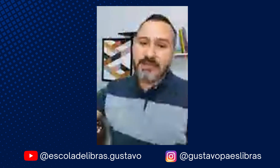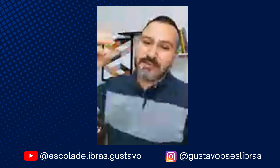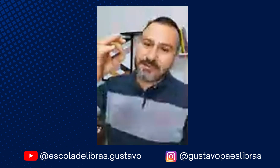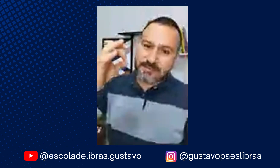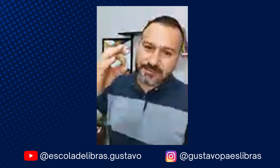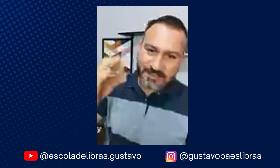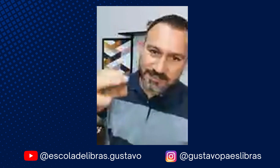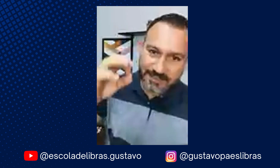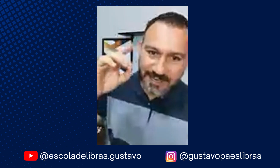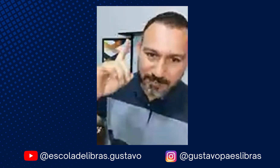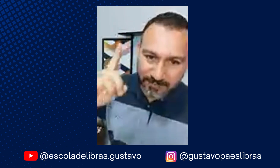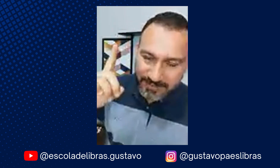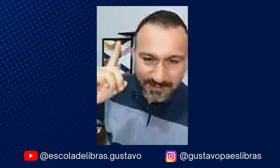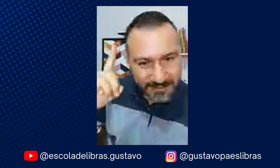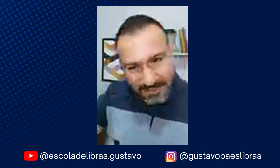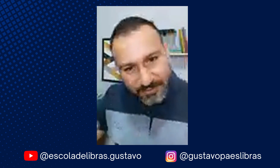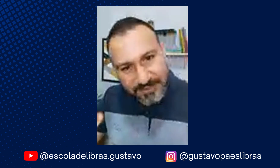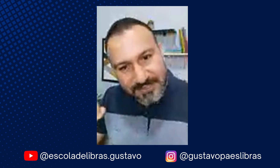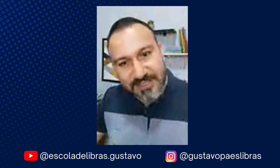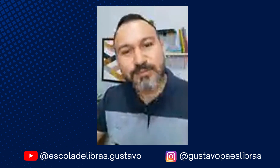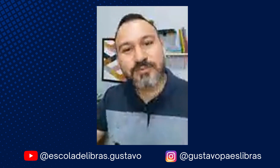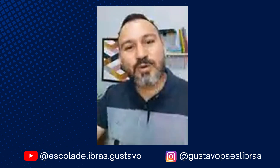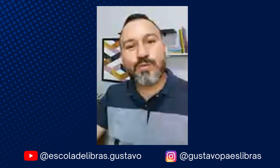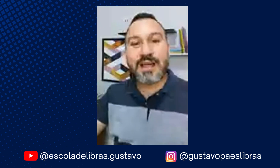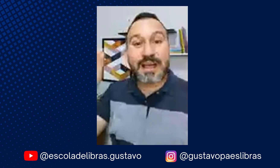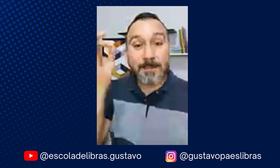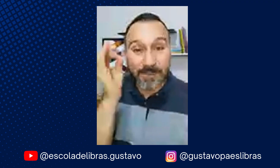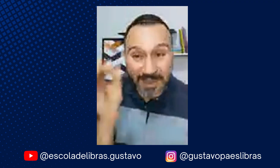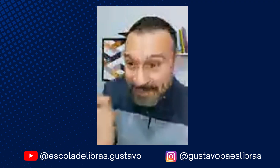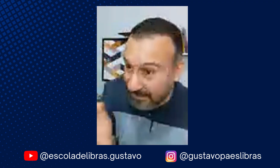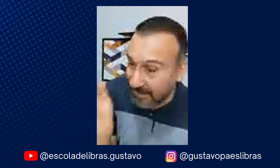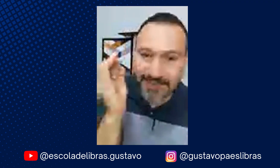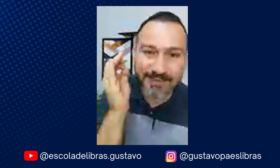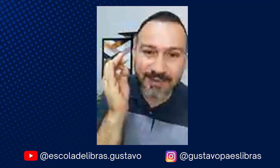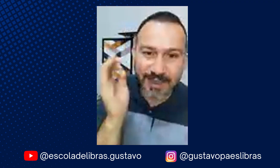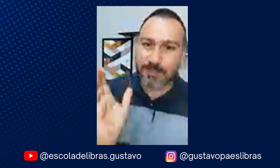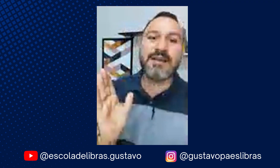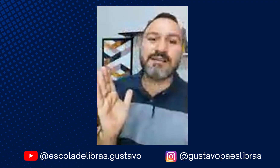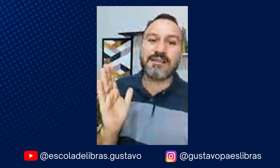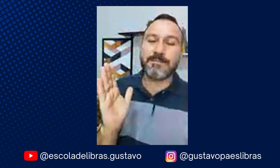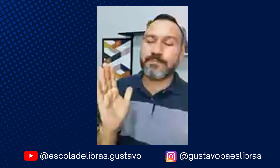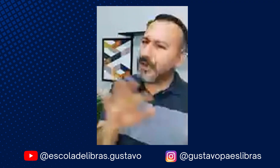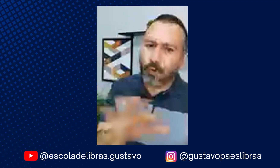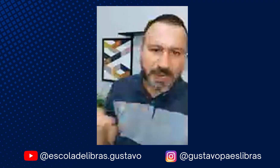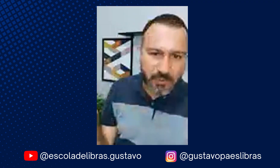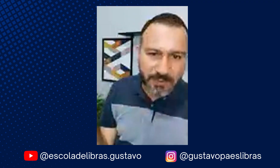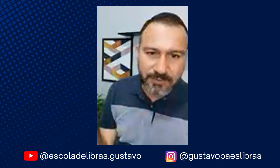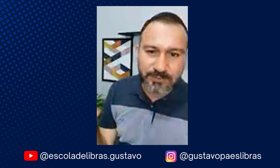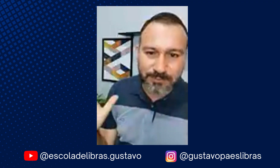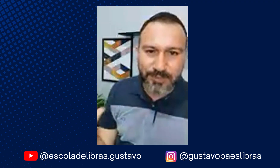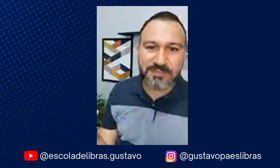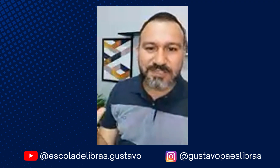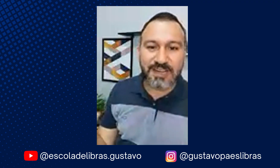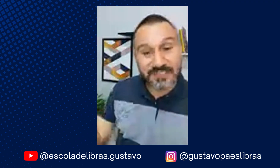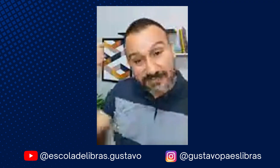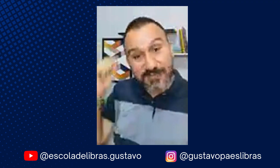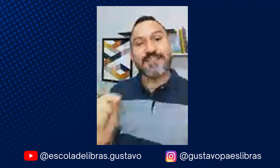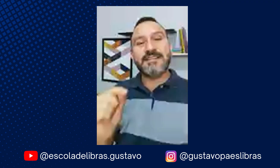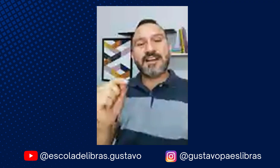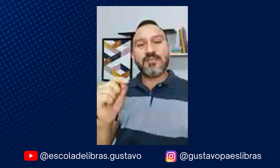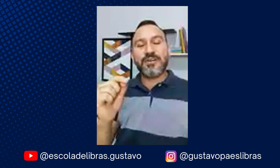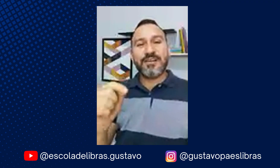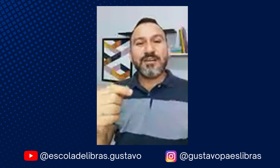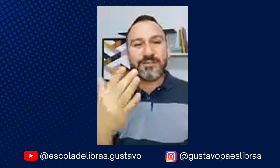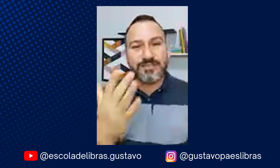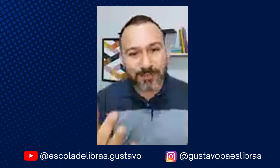treinamentos. Gente, aproveita que nós estamos com a aberta. A qualquer momento, pode fechar. Se